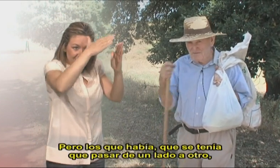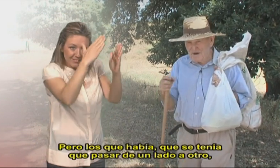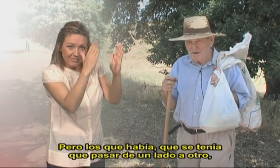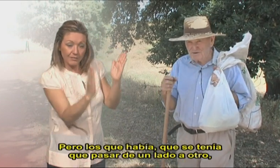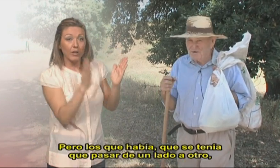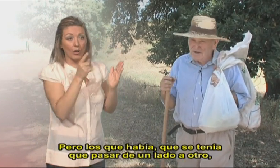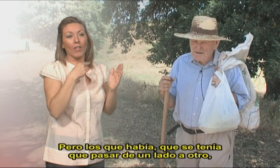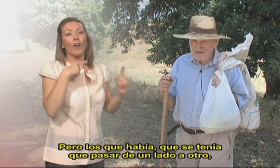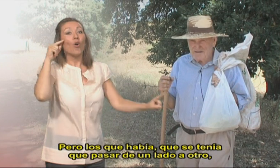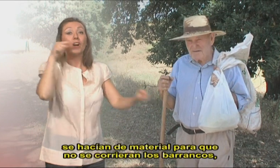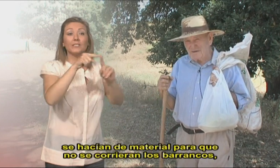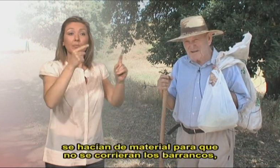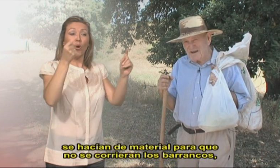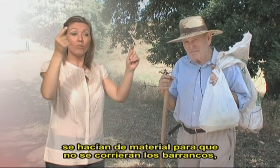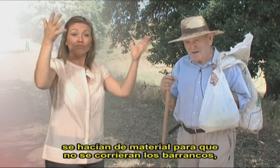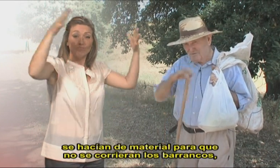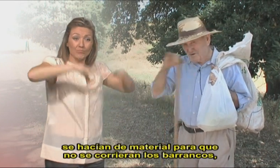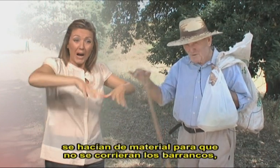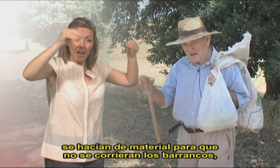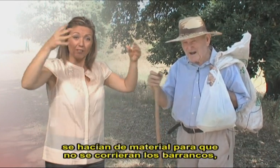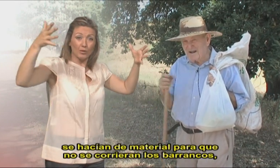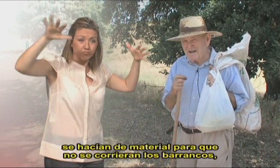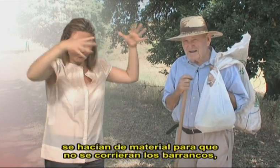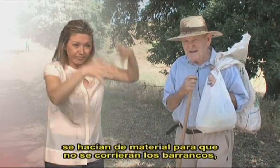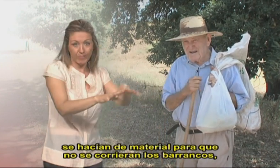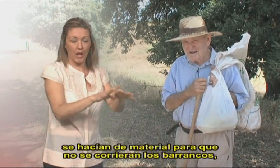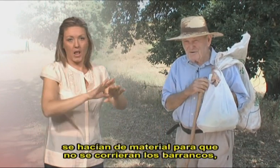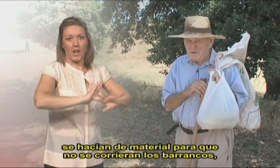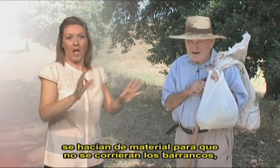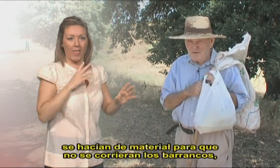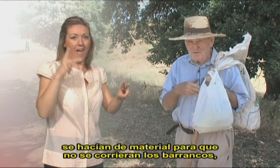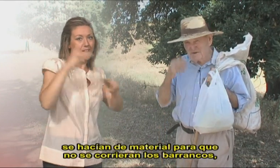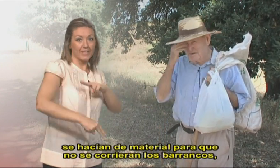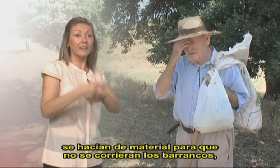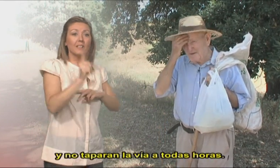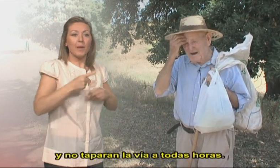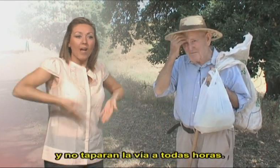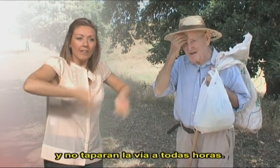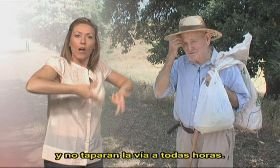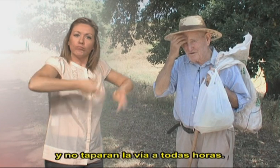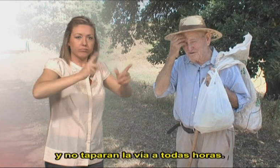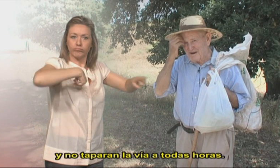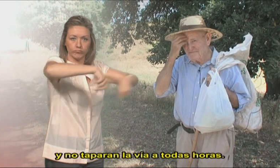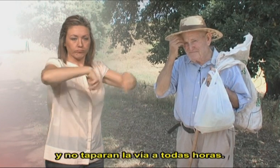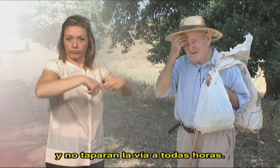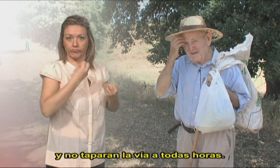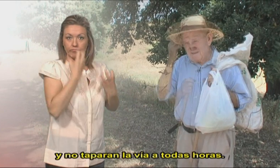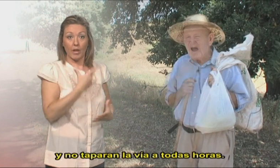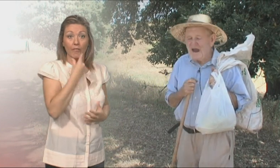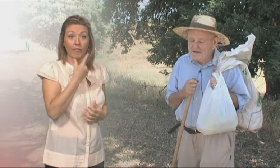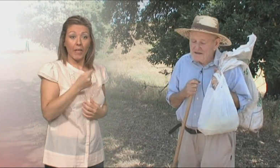pasar de un lado a otro, se hacían de material para que no se escorrieran los barrancos y no taparan la vía todas las horas.